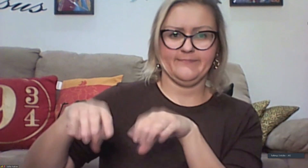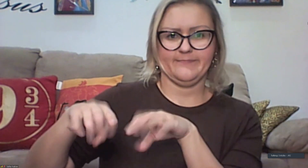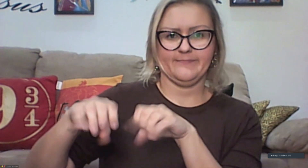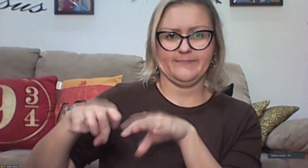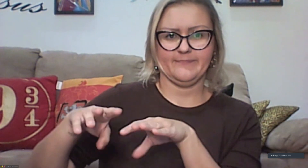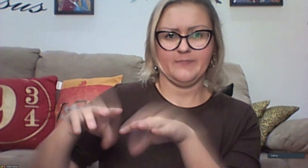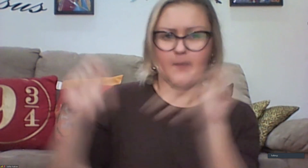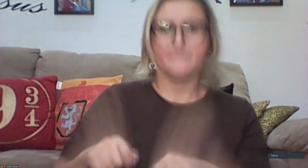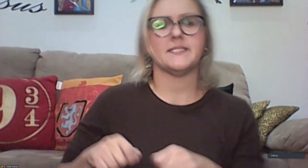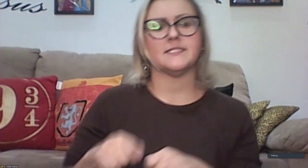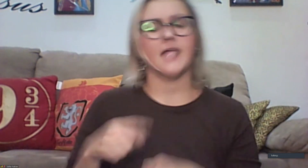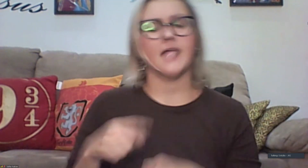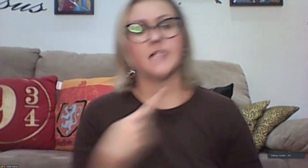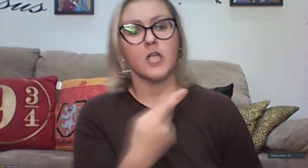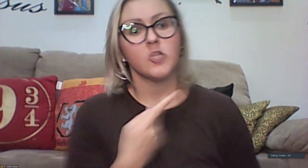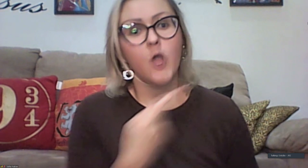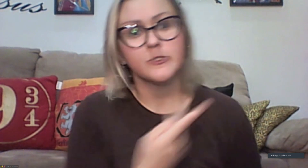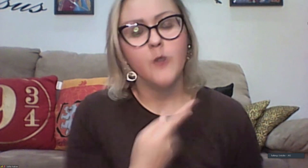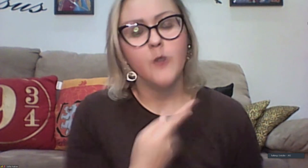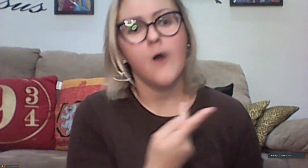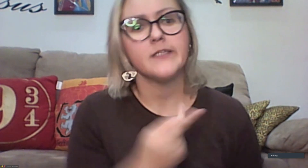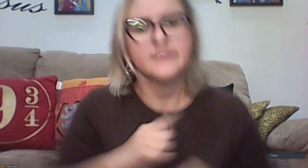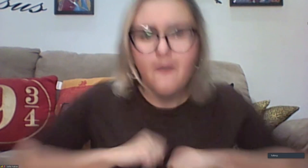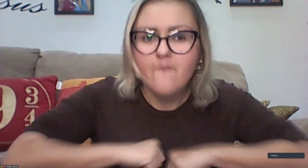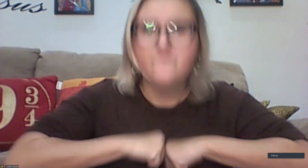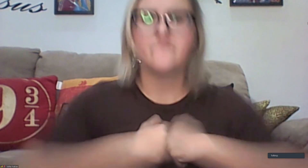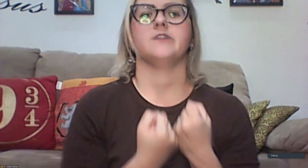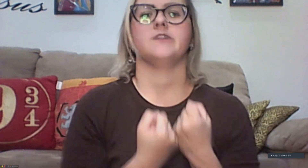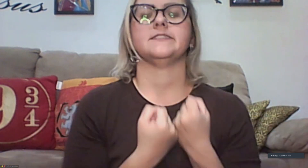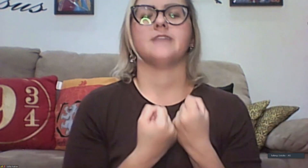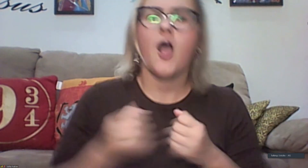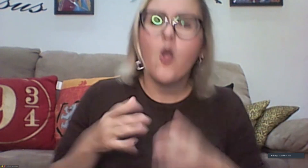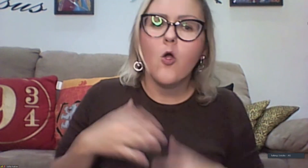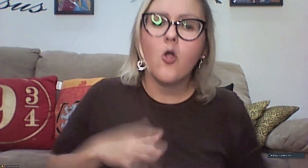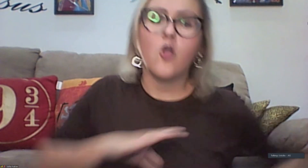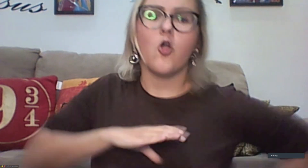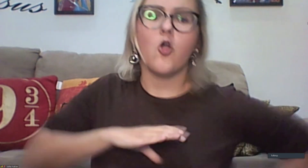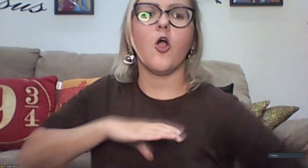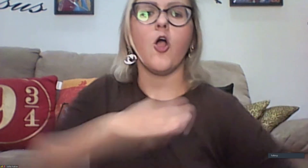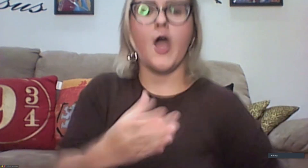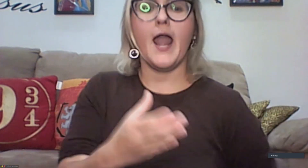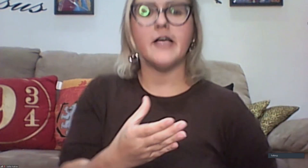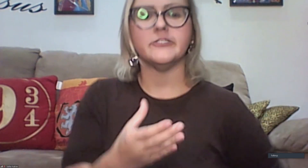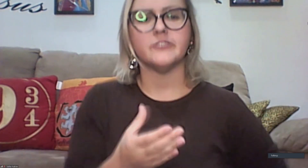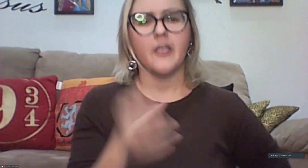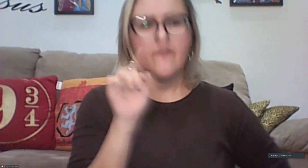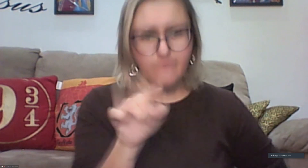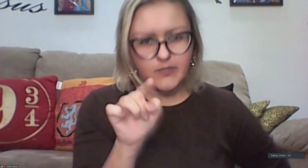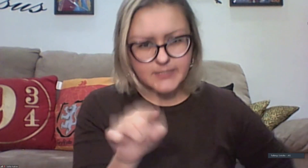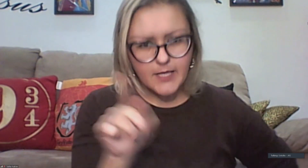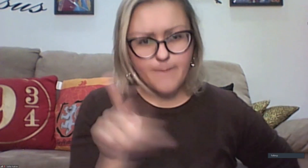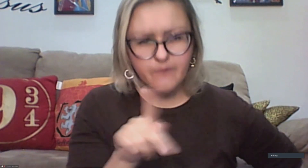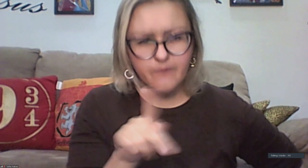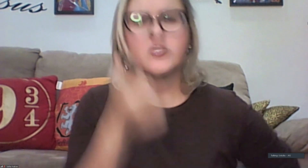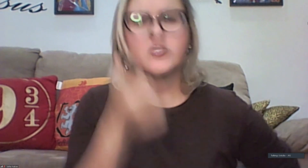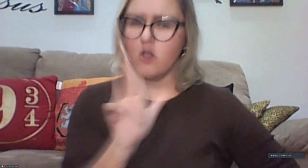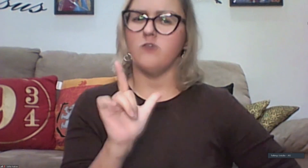precisa aprender a usar o nós, a ter força, a ter coragem. Você, professor, você consegue, você